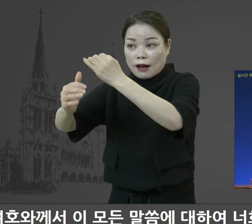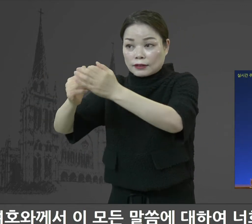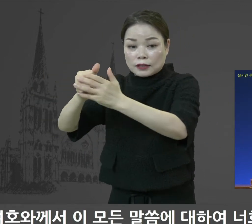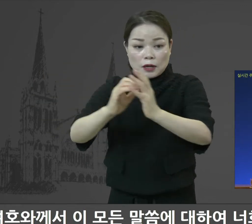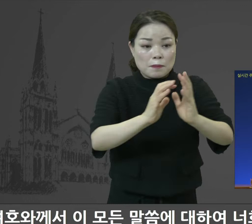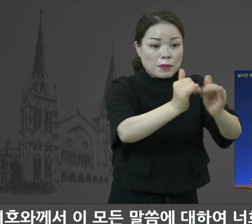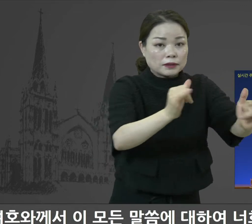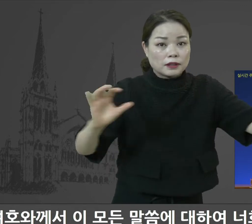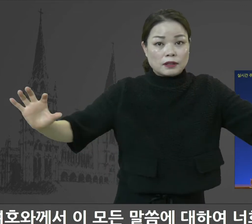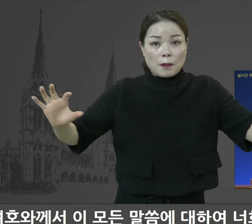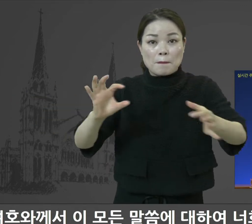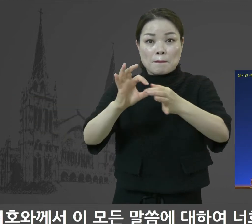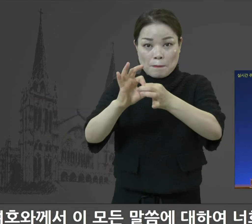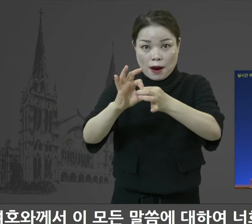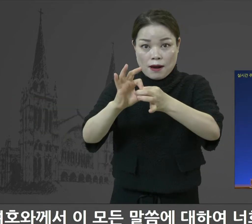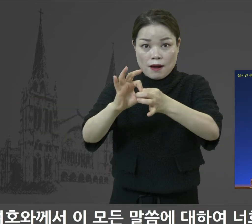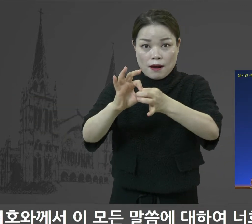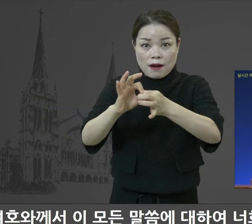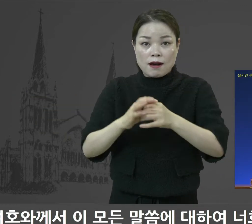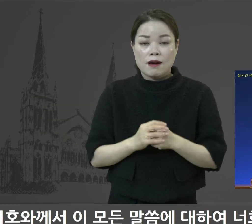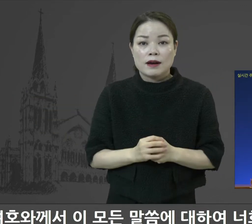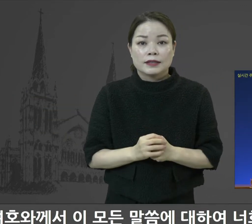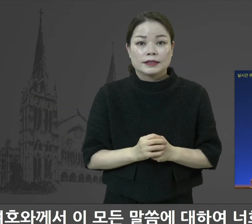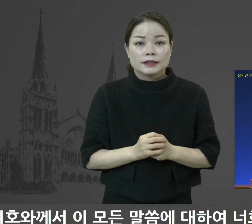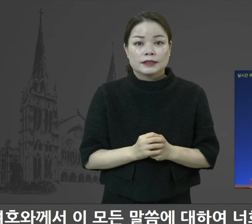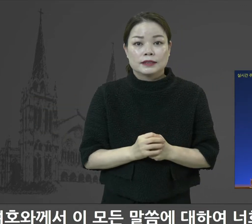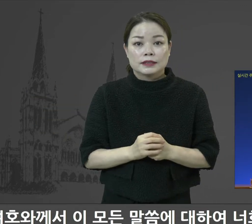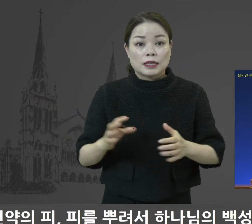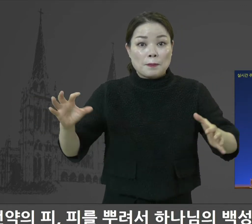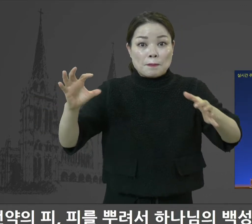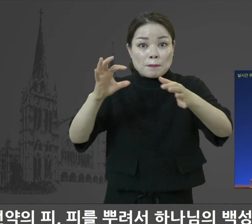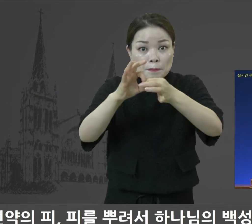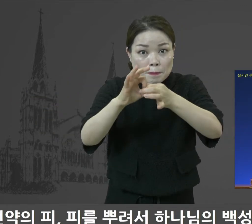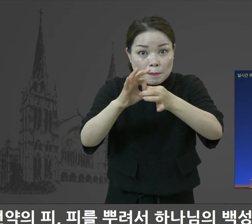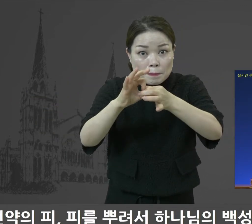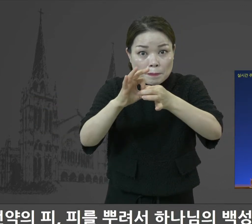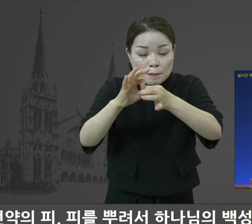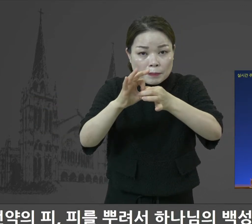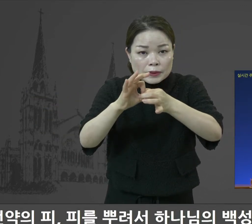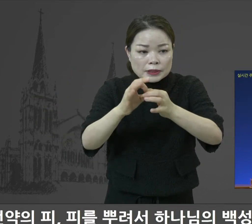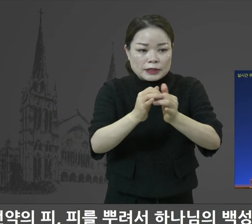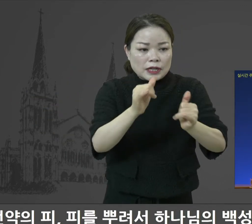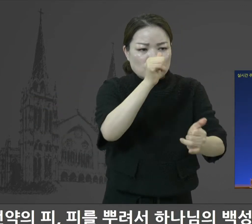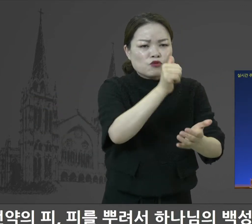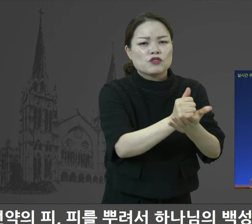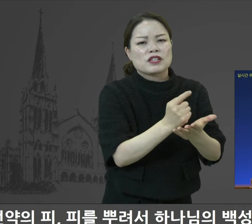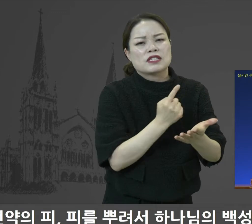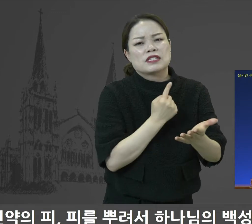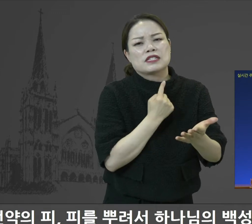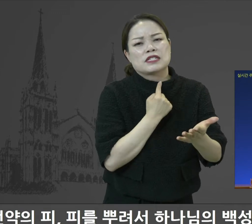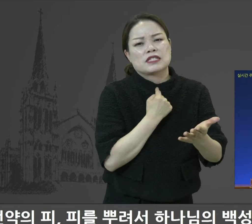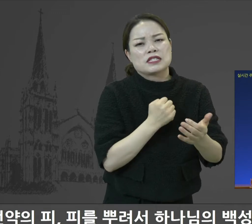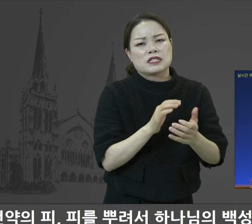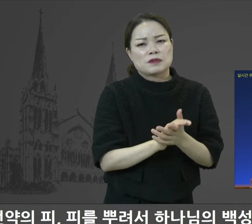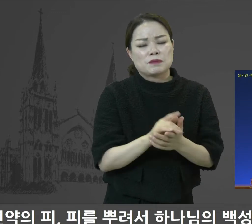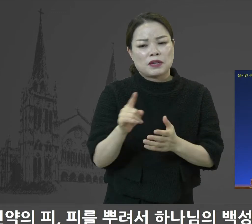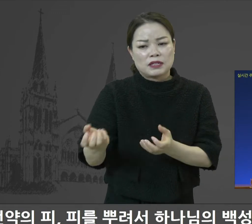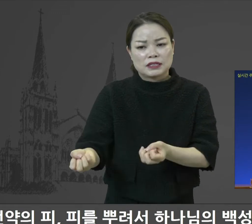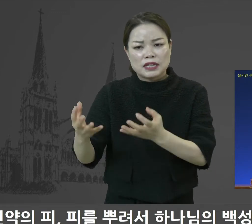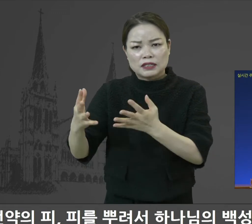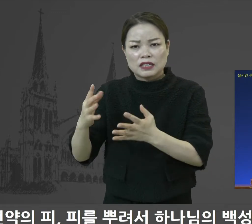제단과 백성을 결속시키는 겁니다. 이 결속 때문에 인간이 죄를 지으면 제단이 오염되게